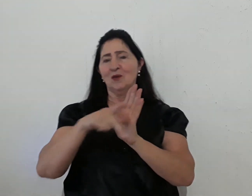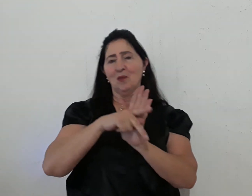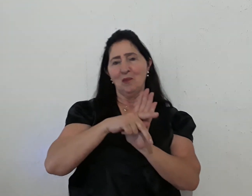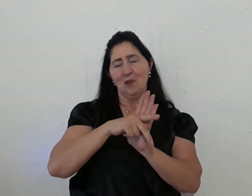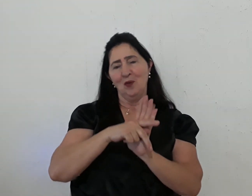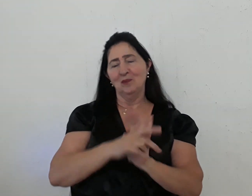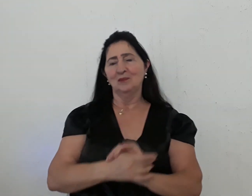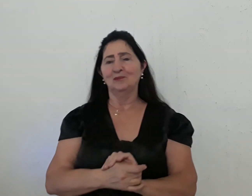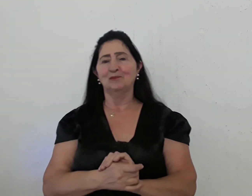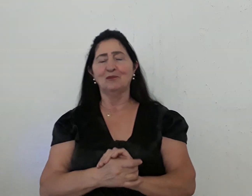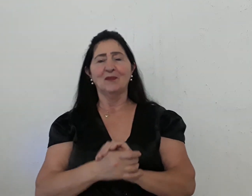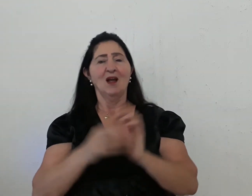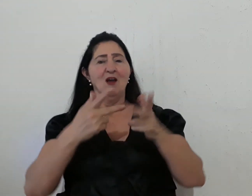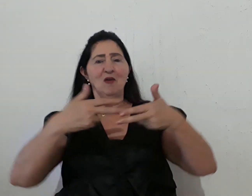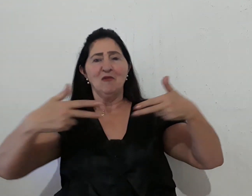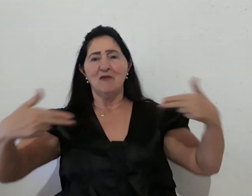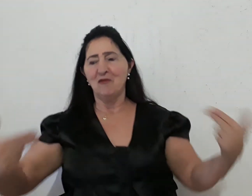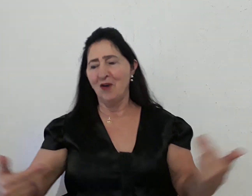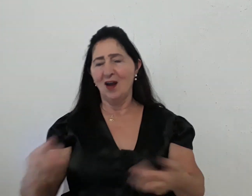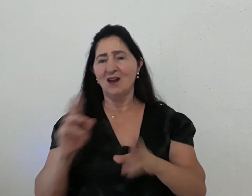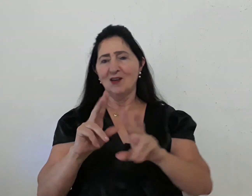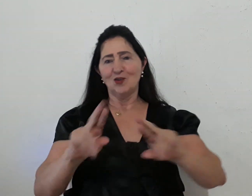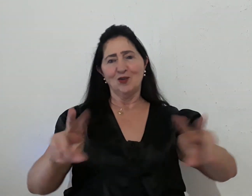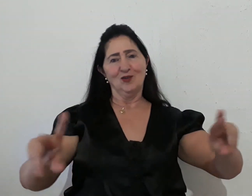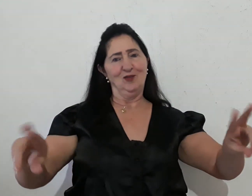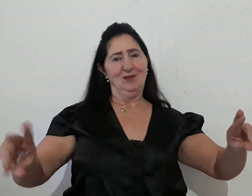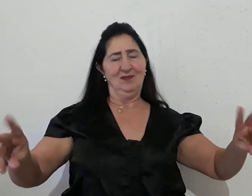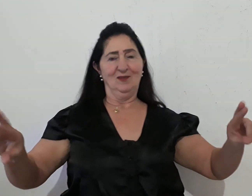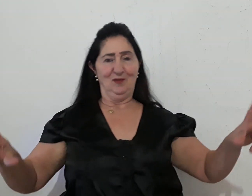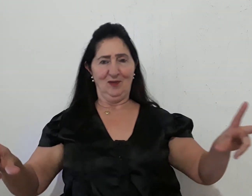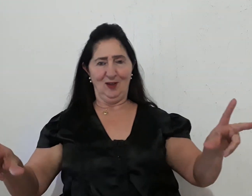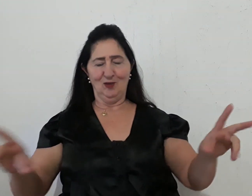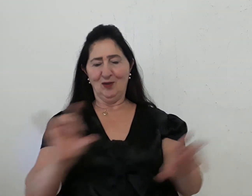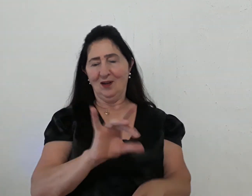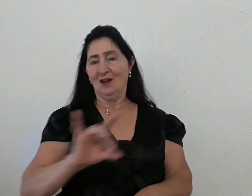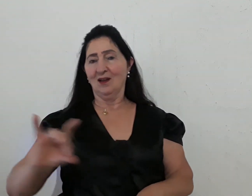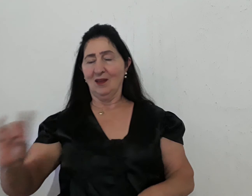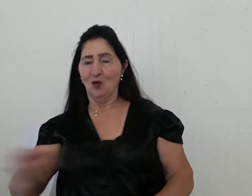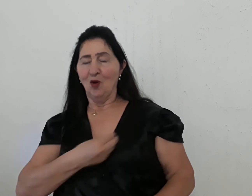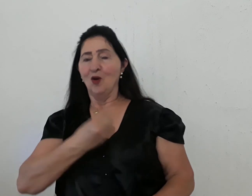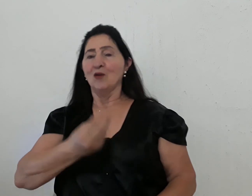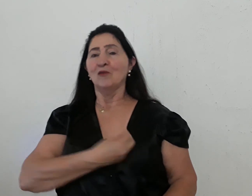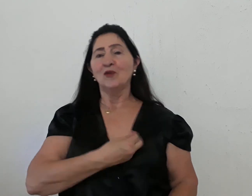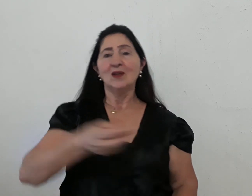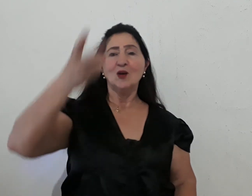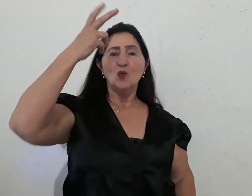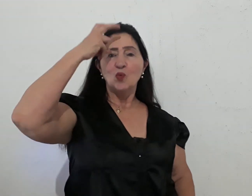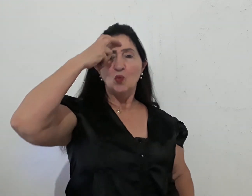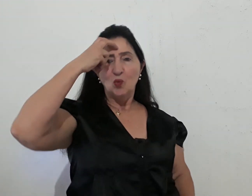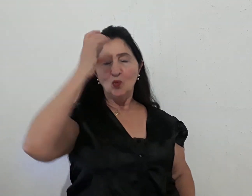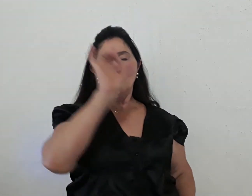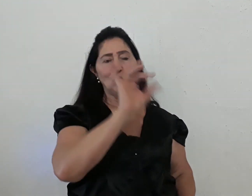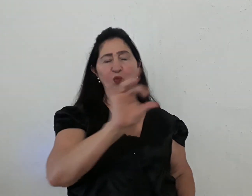repertório varia de pessoa para pessoa, dependendo da vivência e da cultura de cada um.